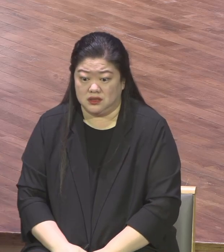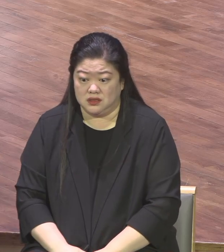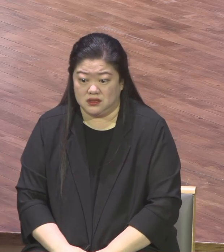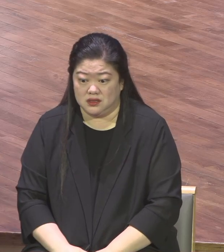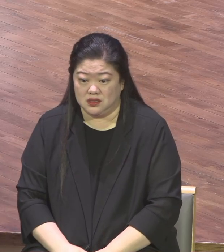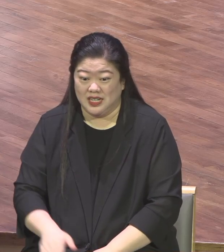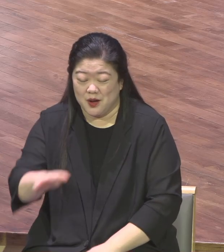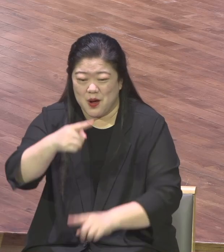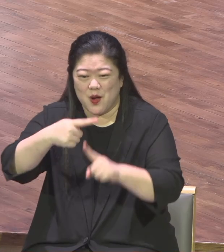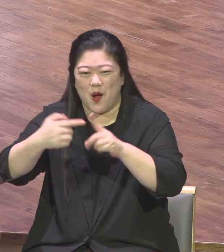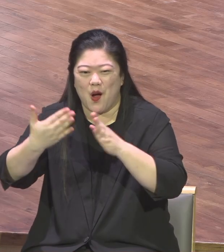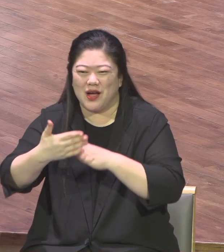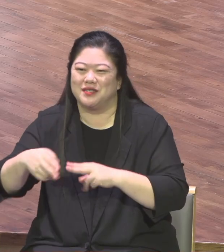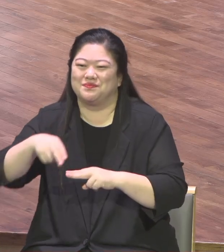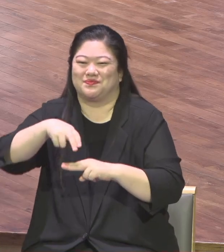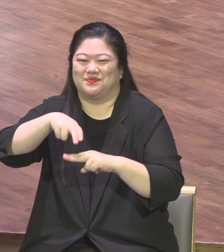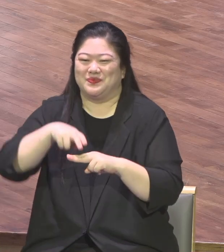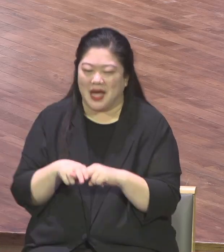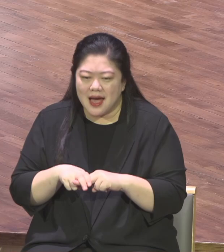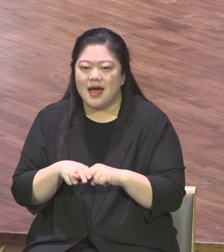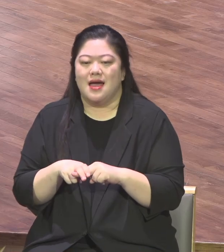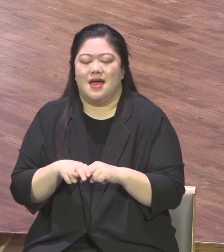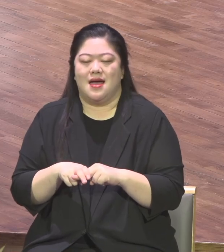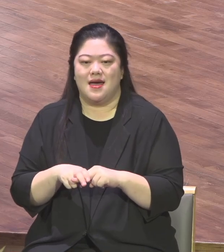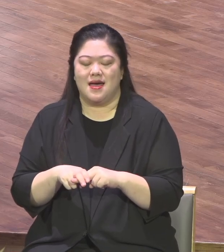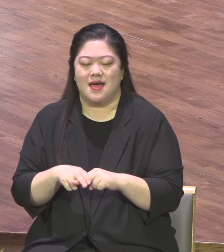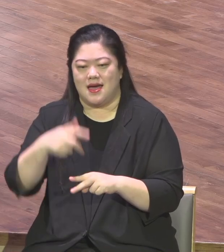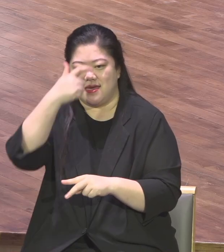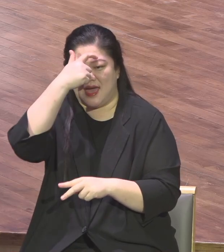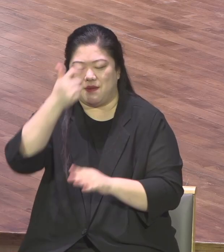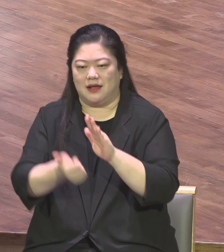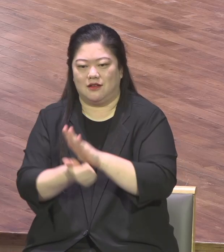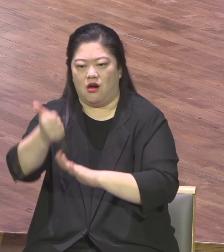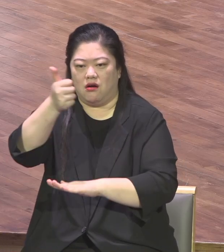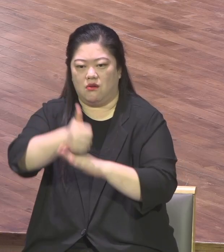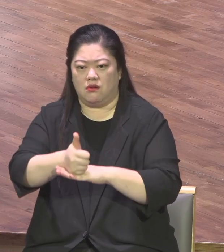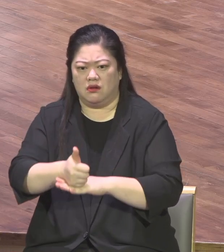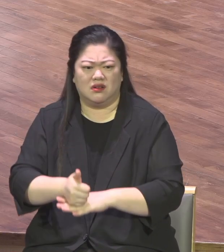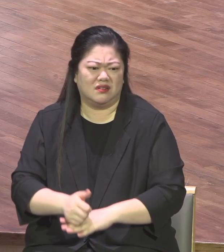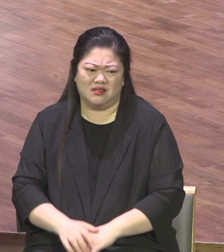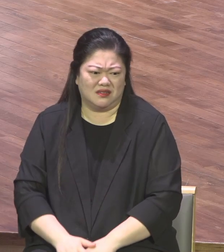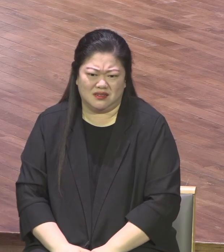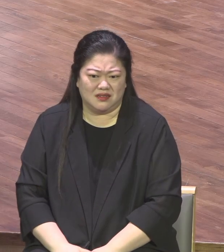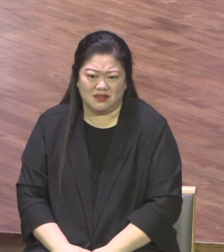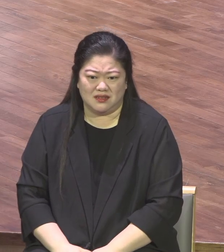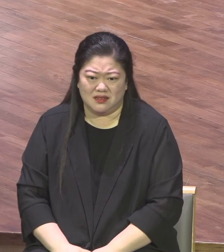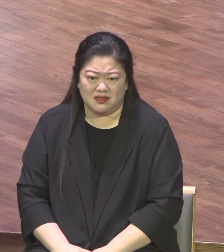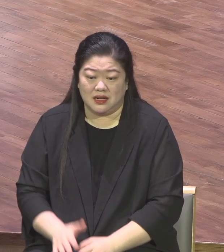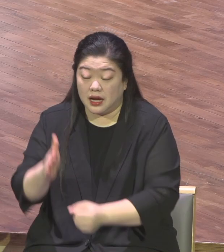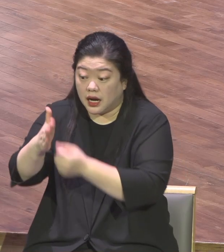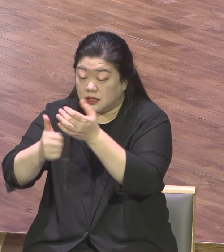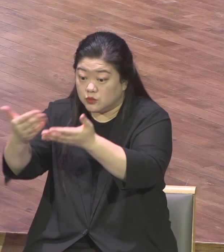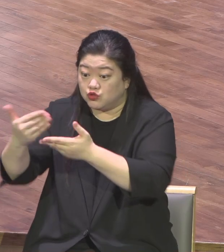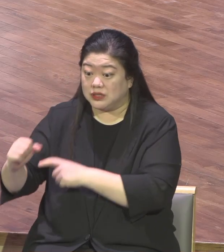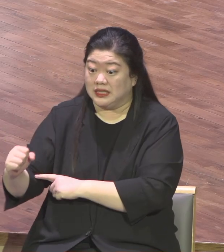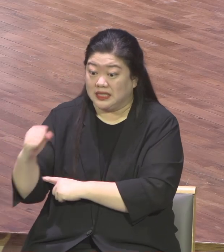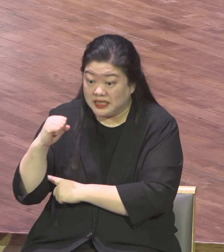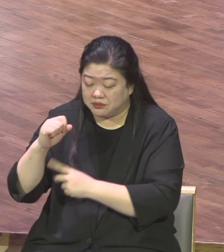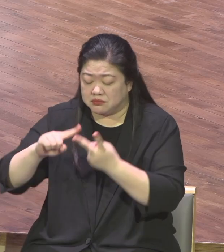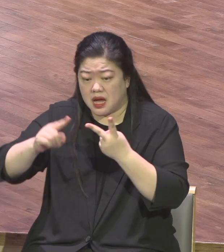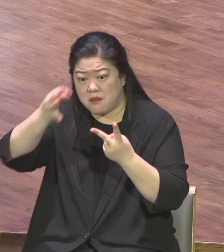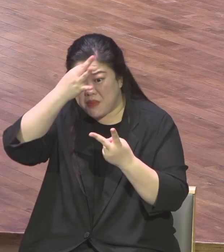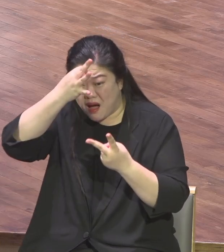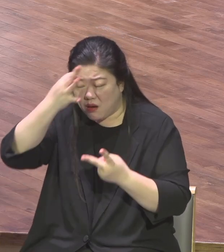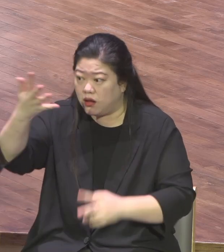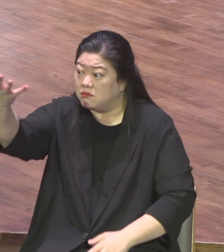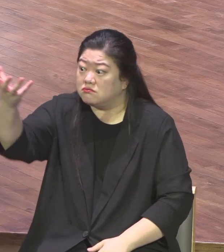있어요. 이 사기꾼 사단에게 다 속고 있으니까 아무 힘이 없고 주신 달란트 다